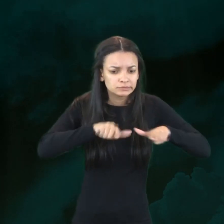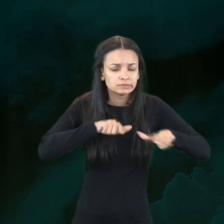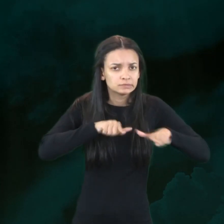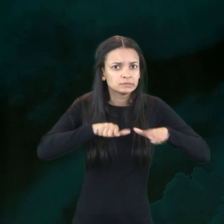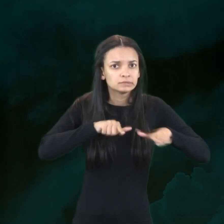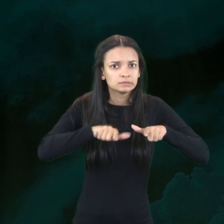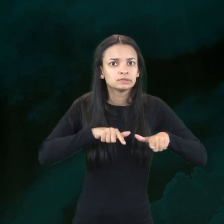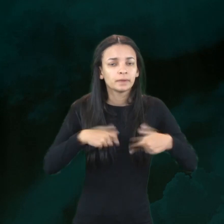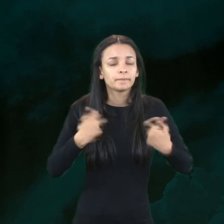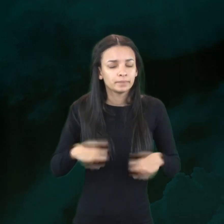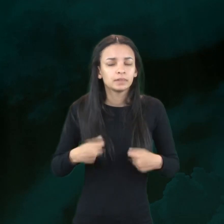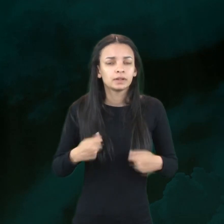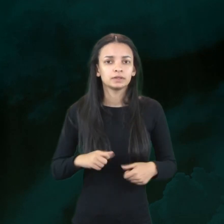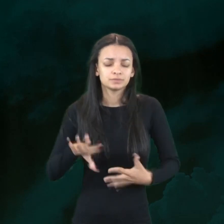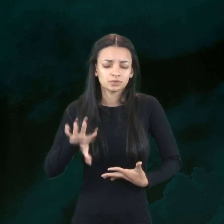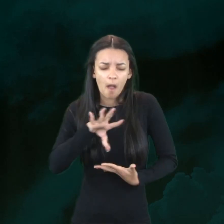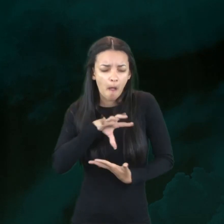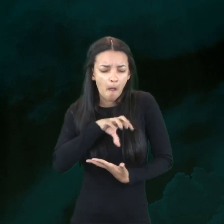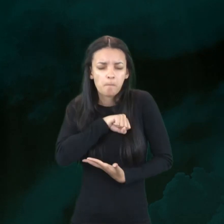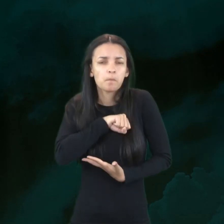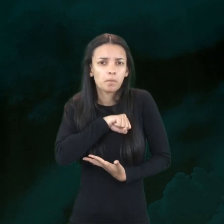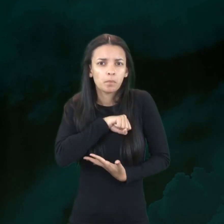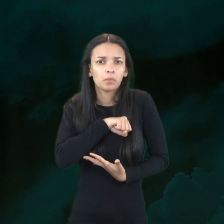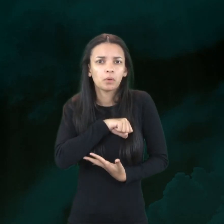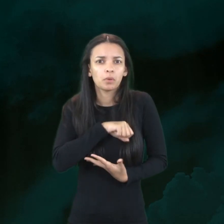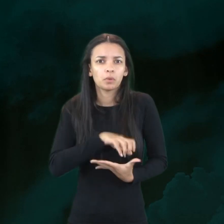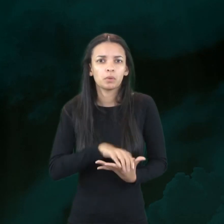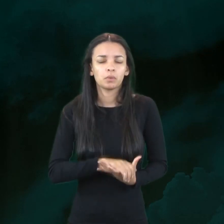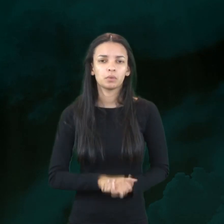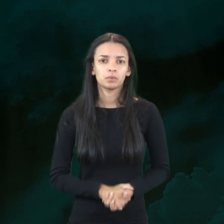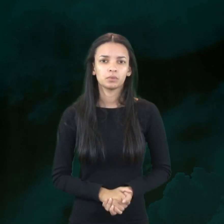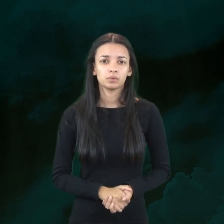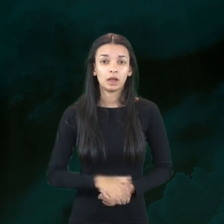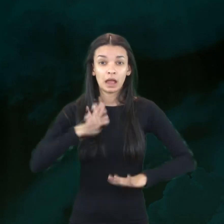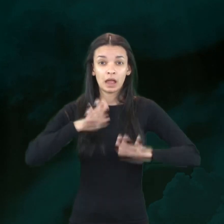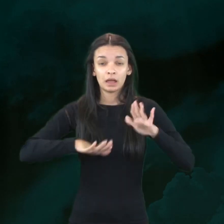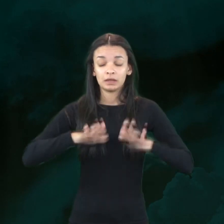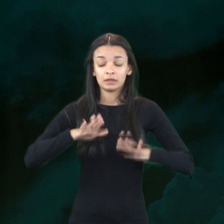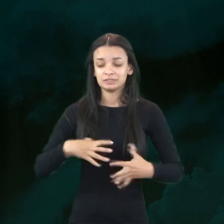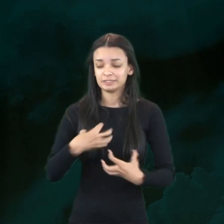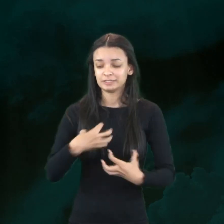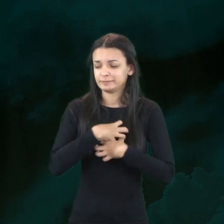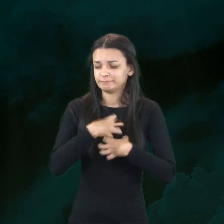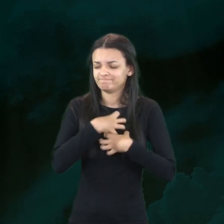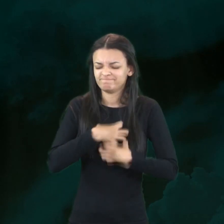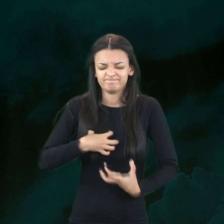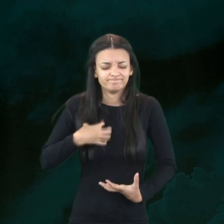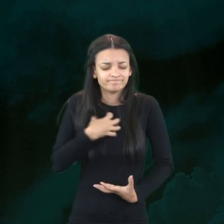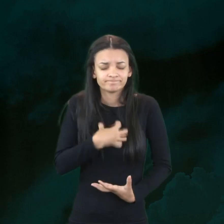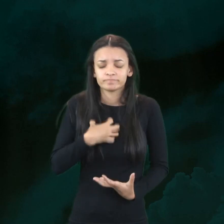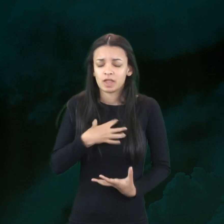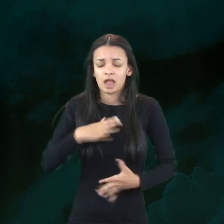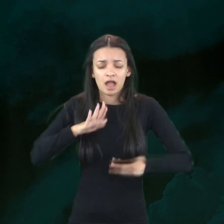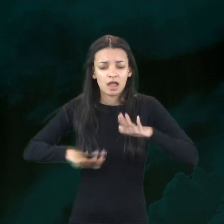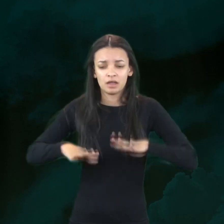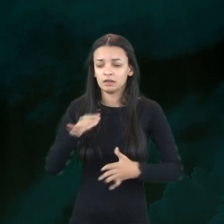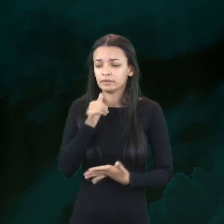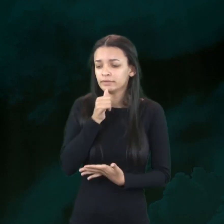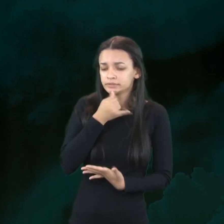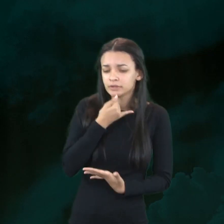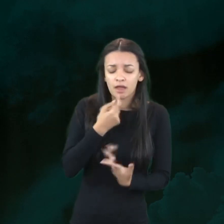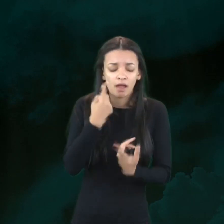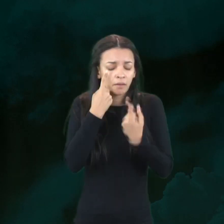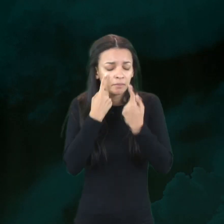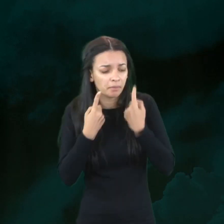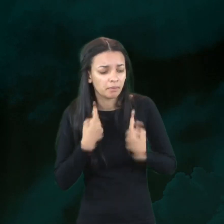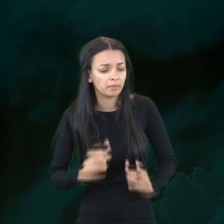não é isso? Com amor, com muitas vezes aborrecimentos, muitas vezes com tristezas, com lágrimas, com